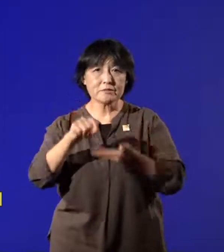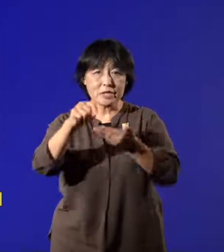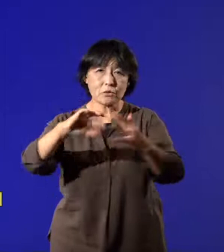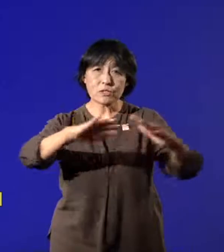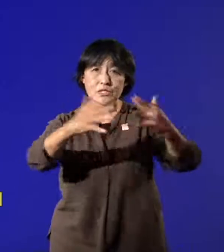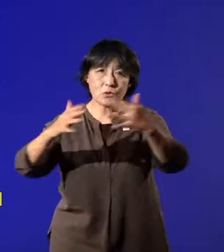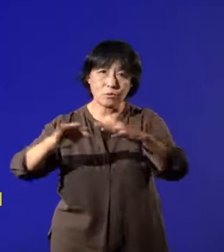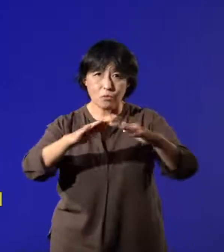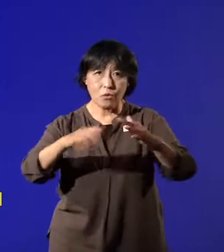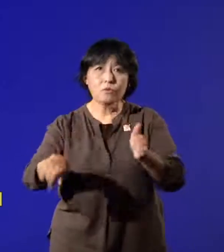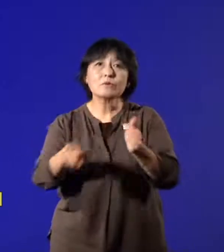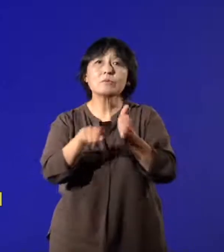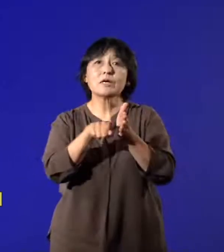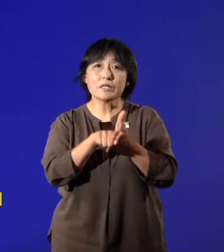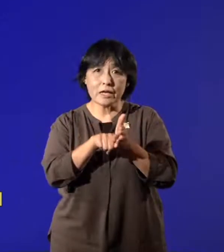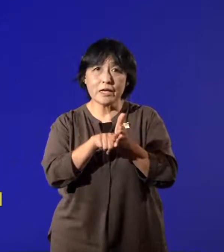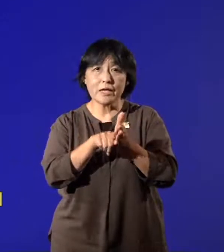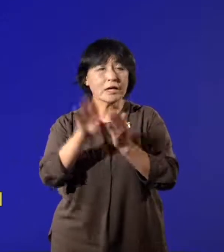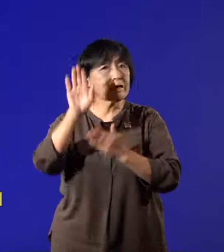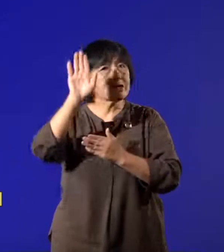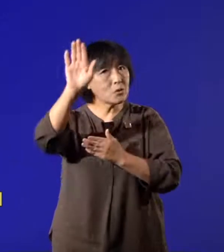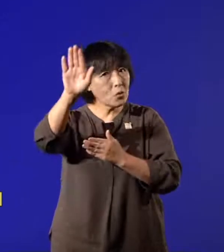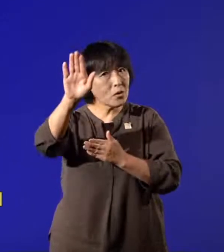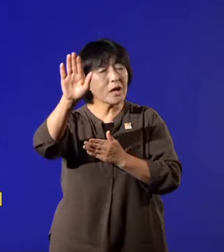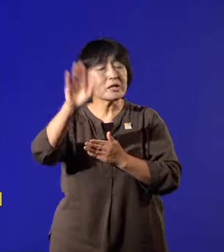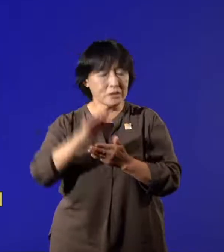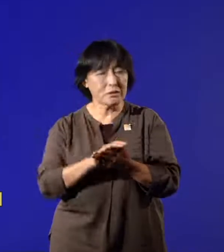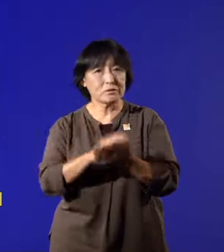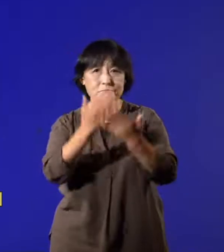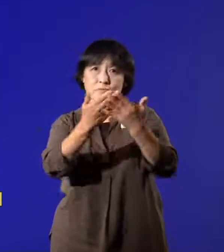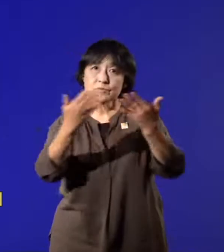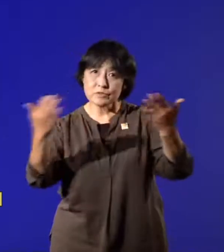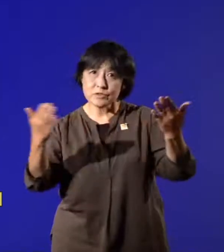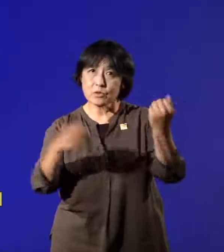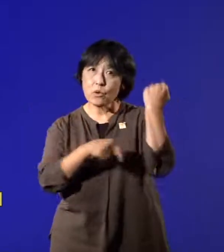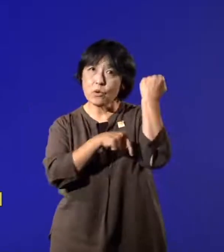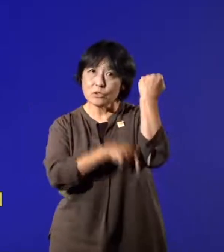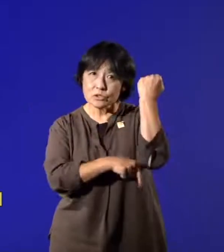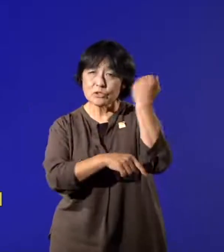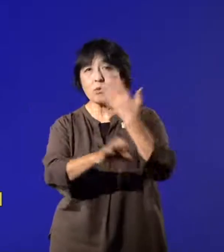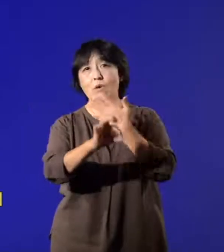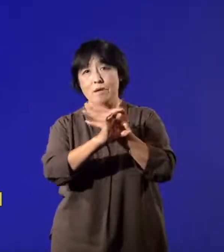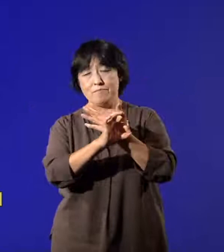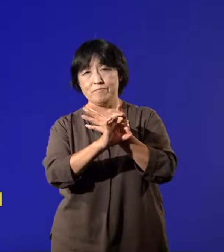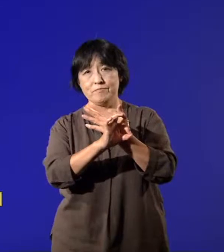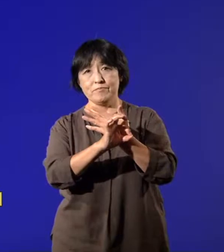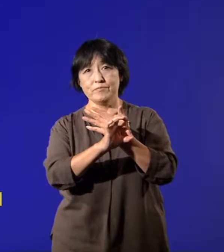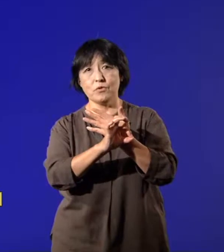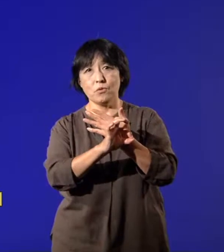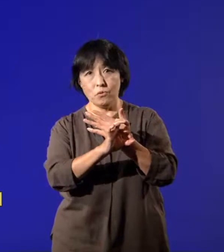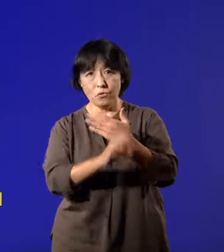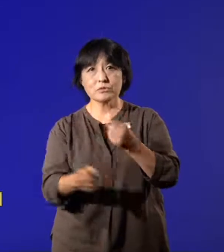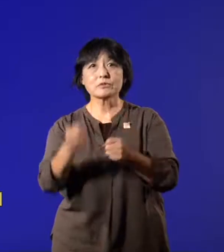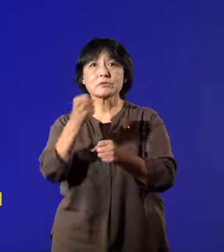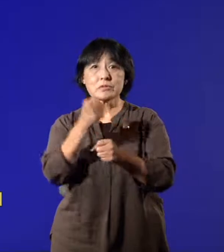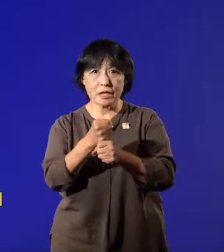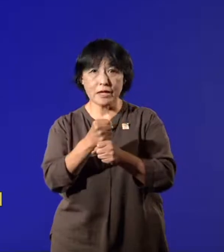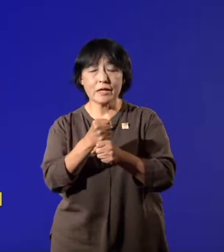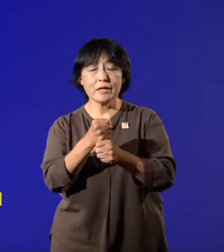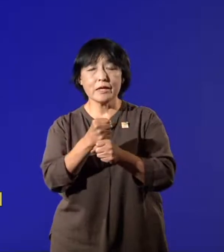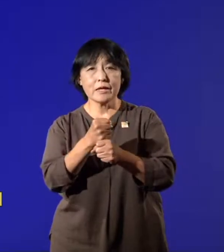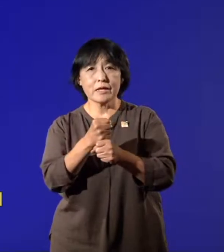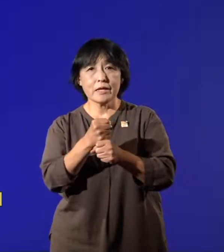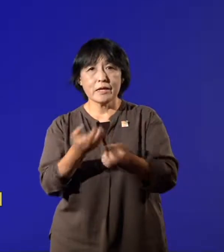ながらですね、将来像の素案を作ってですね、まあ、それに対してま